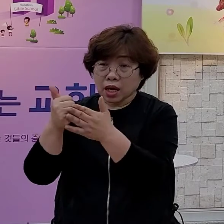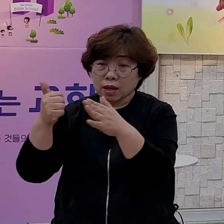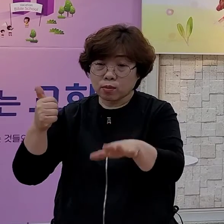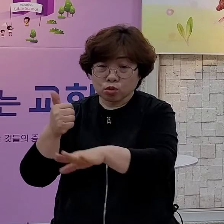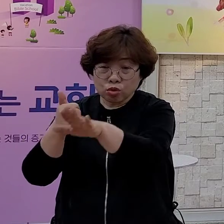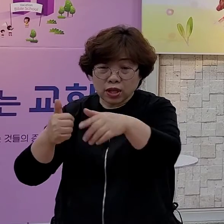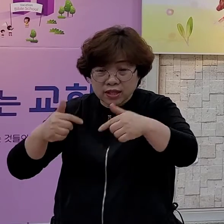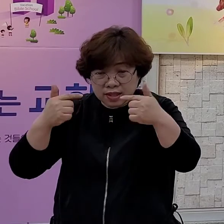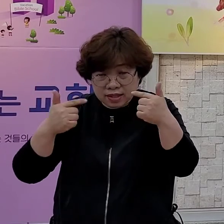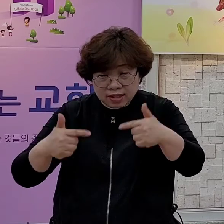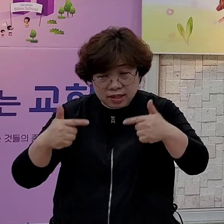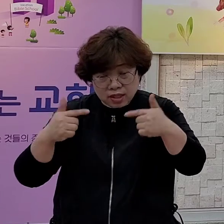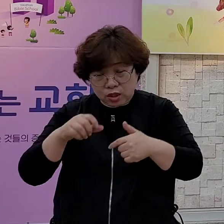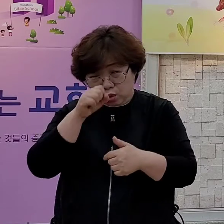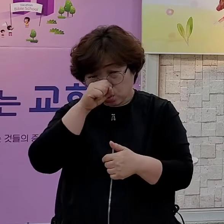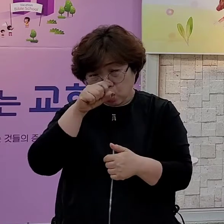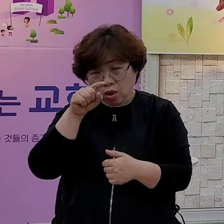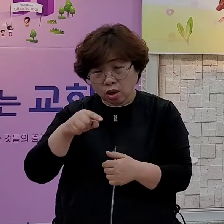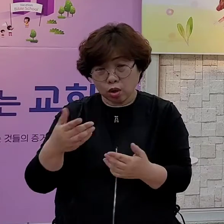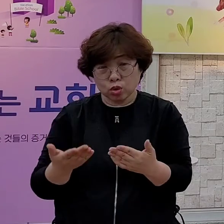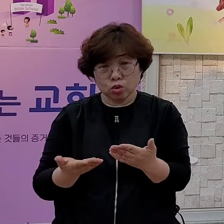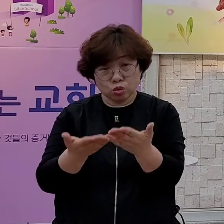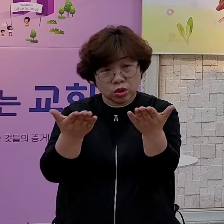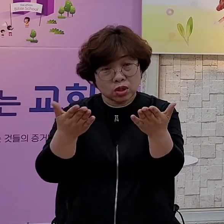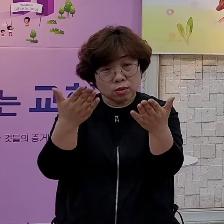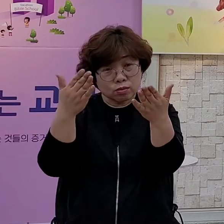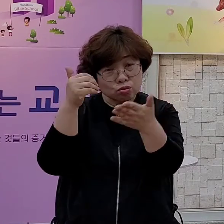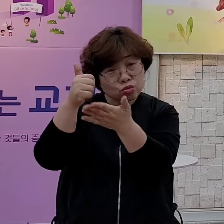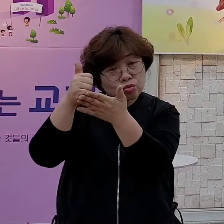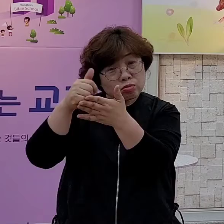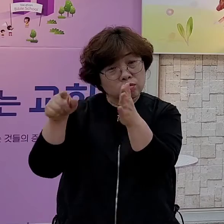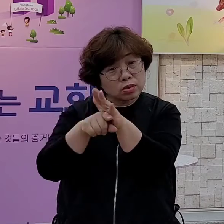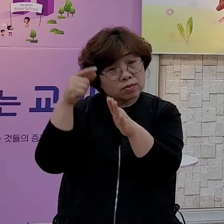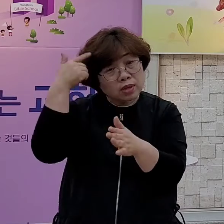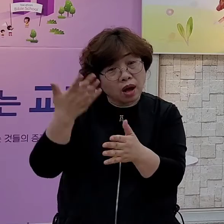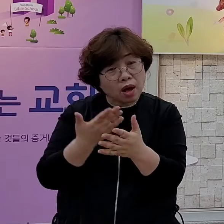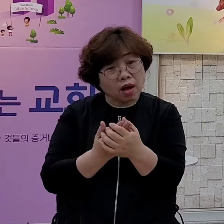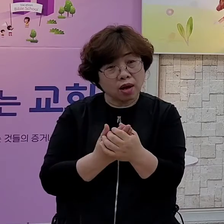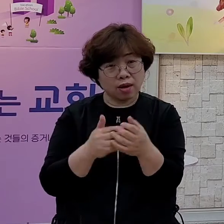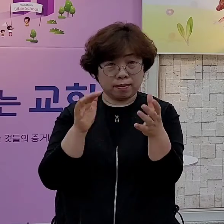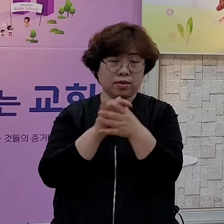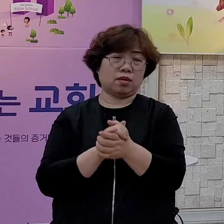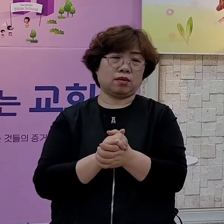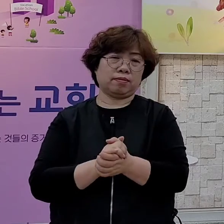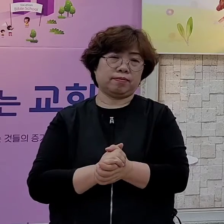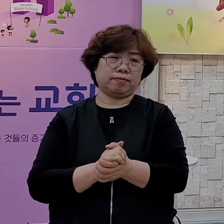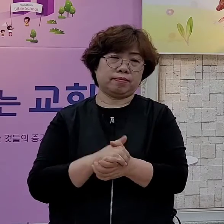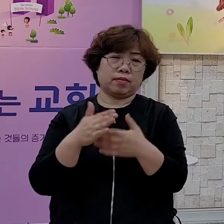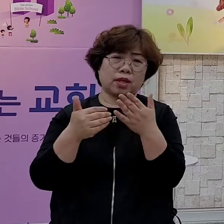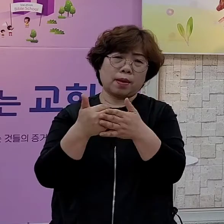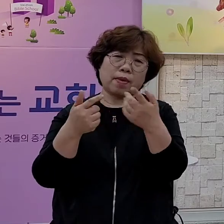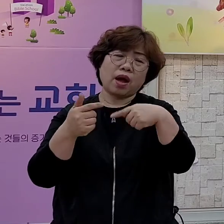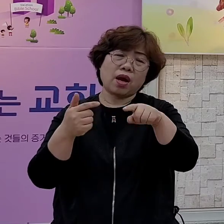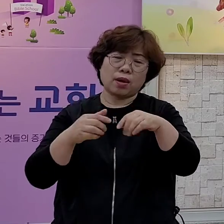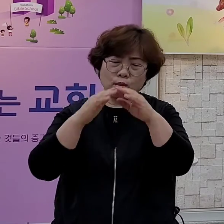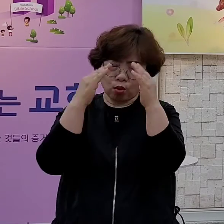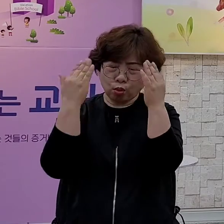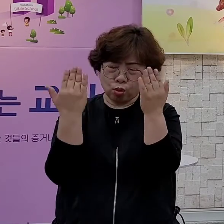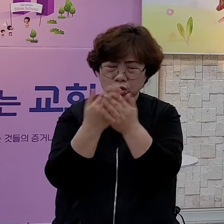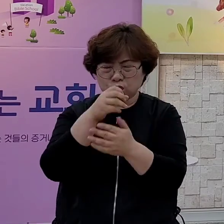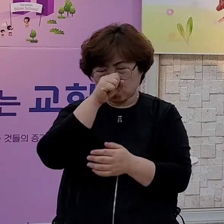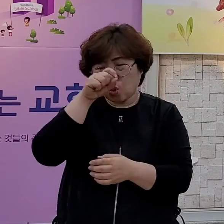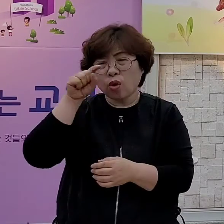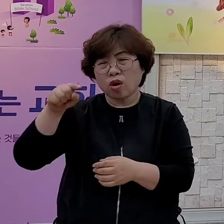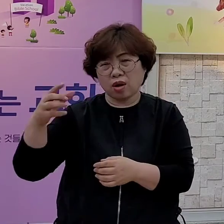늘 좋은 것 주시는 분이신 줄 믿으십니까? 아멘. 하나님 안에 이 모든 좋은 것이 다 있어요. 그래서 하나님 우리에게